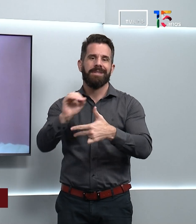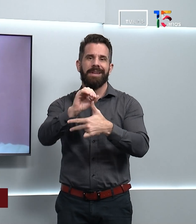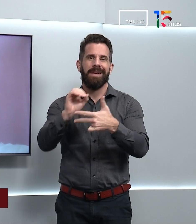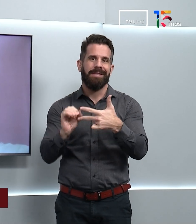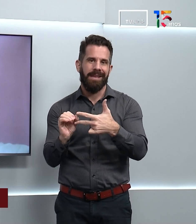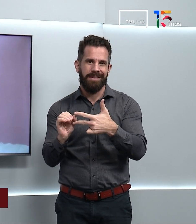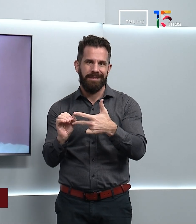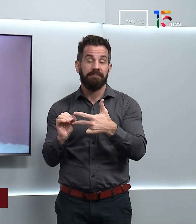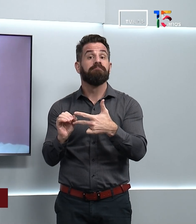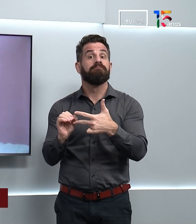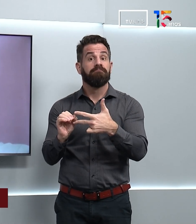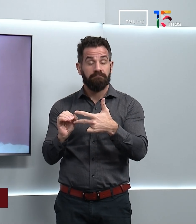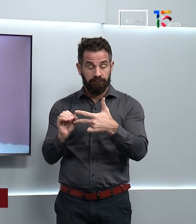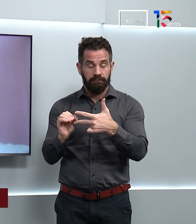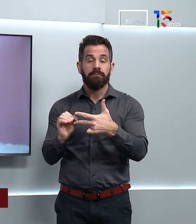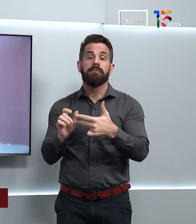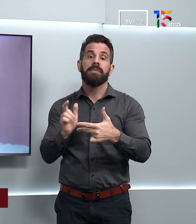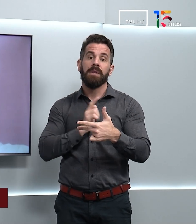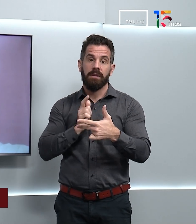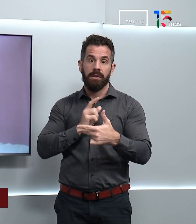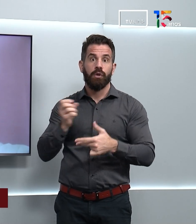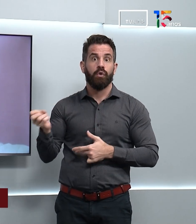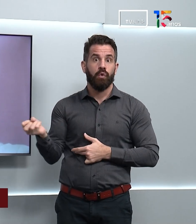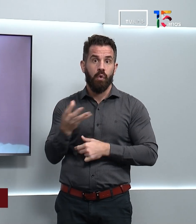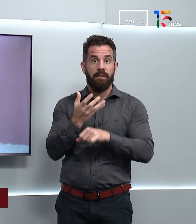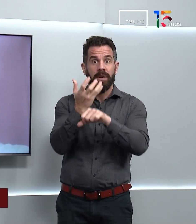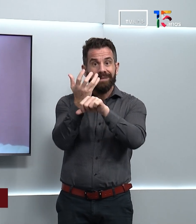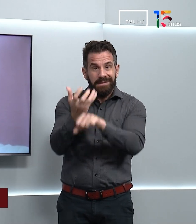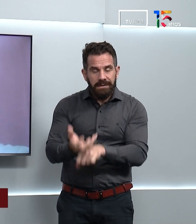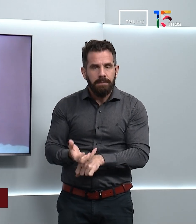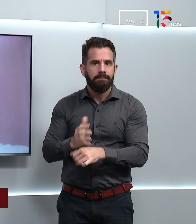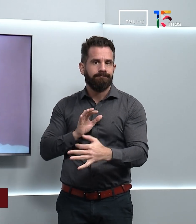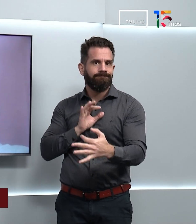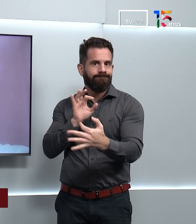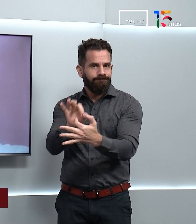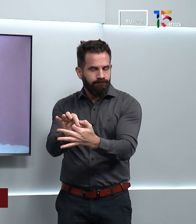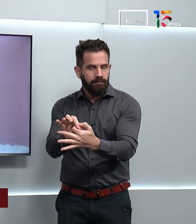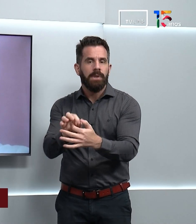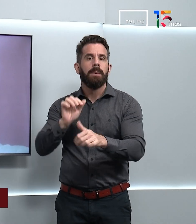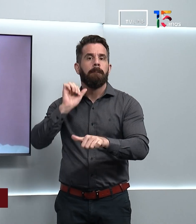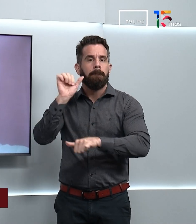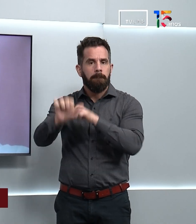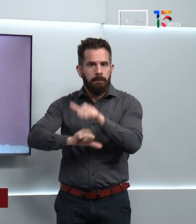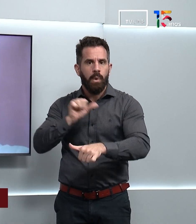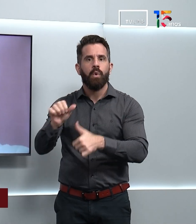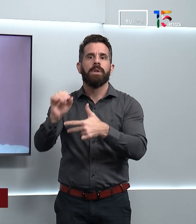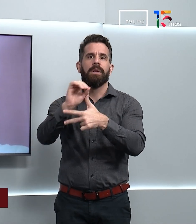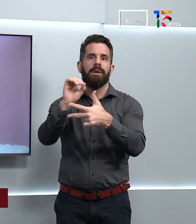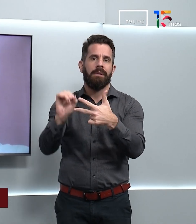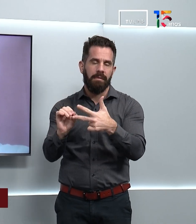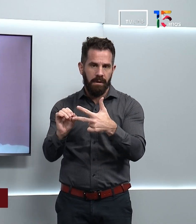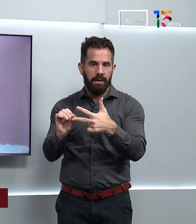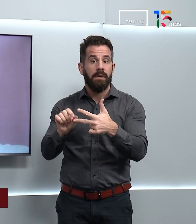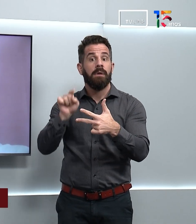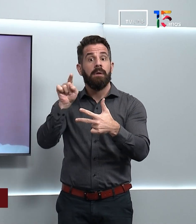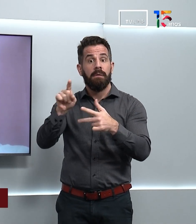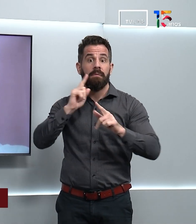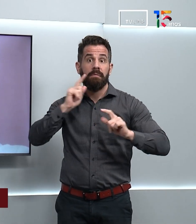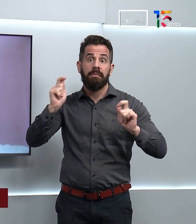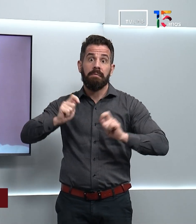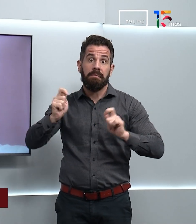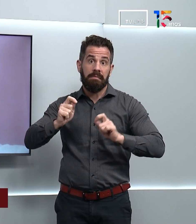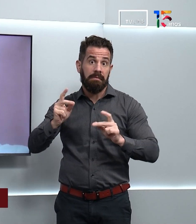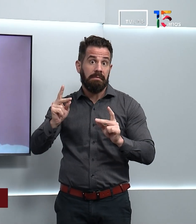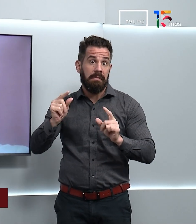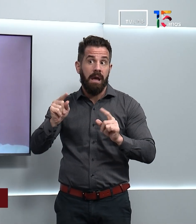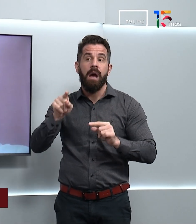iria construir uma nova matriz curricular para mudar o Enem, para que o Enem pudesse ser aplicado levando